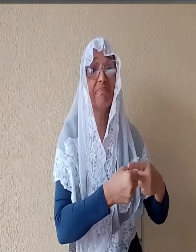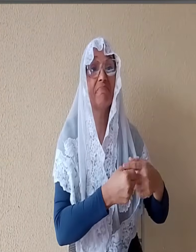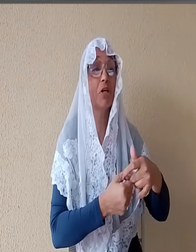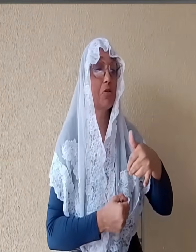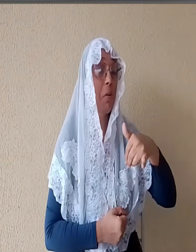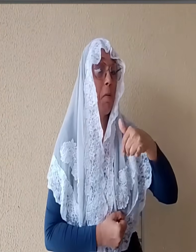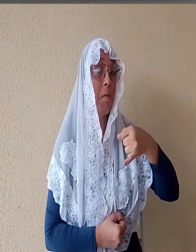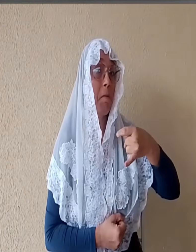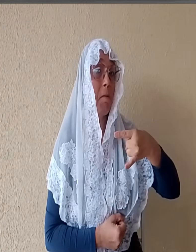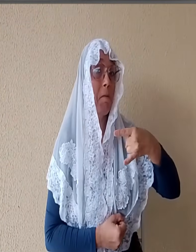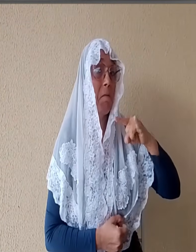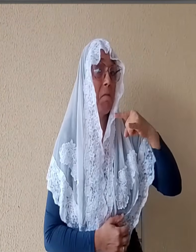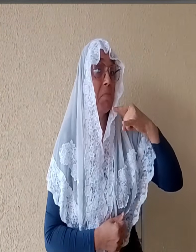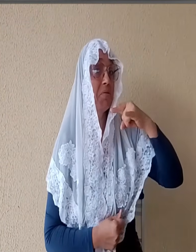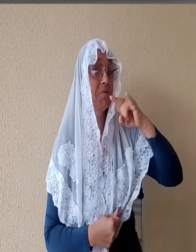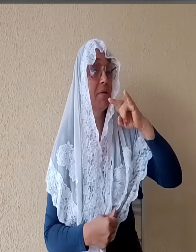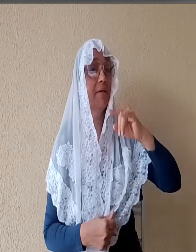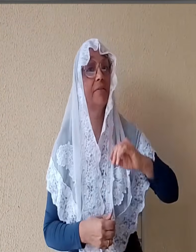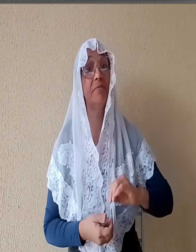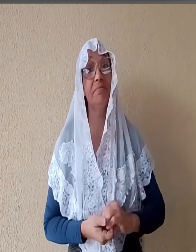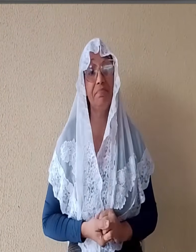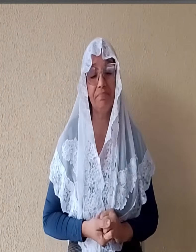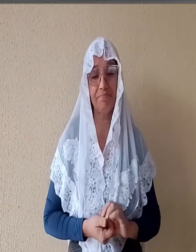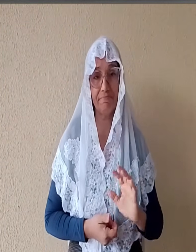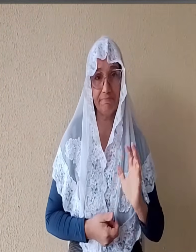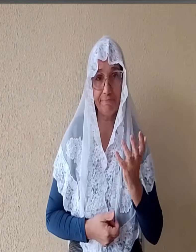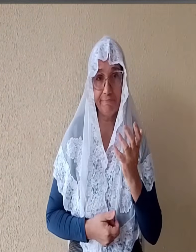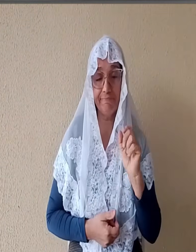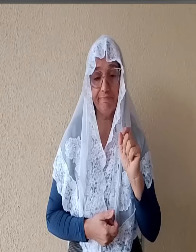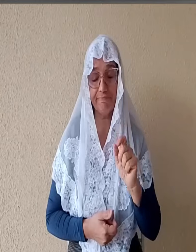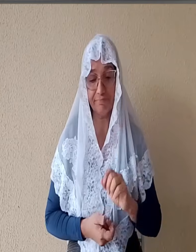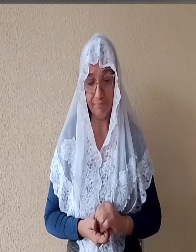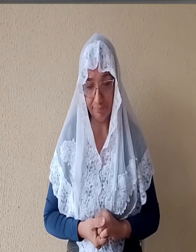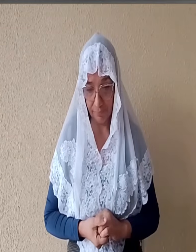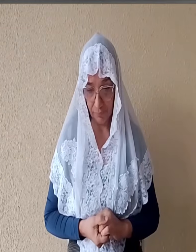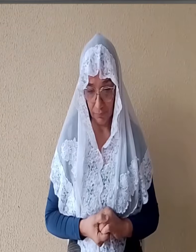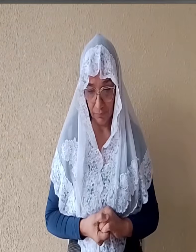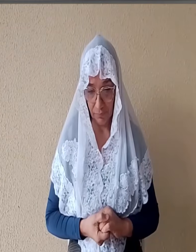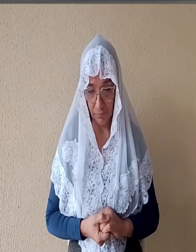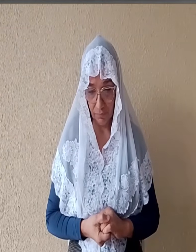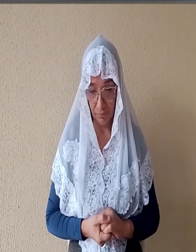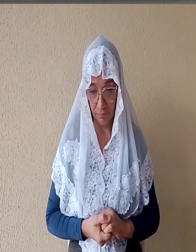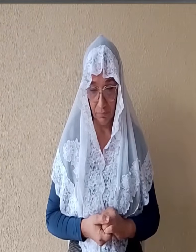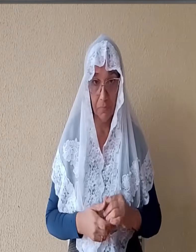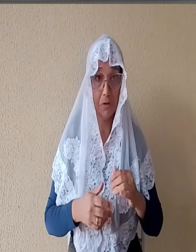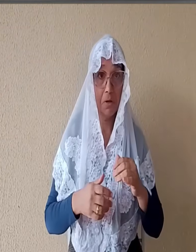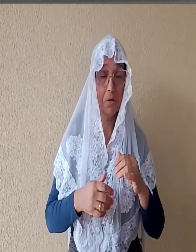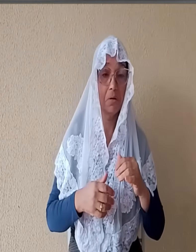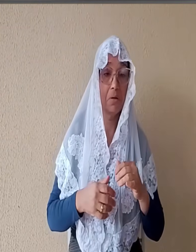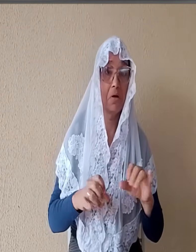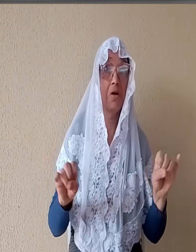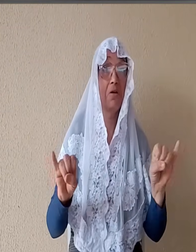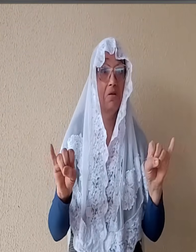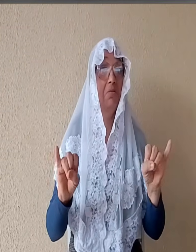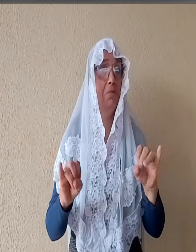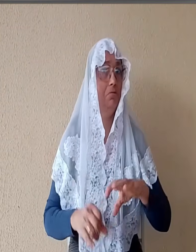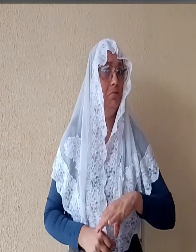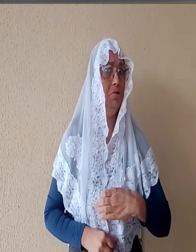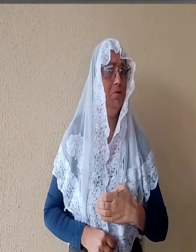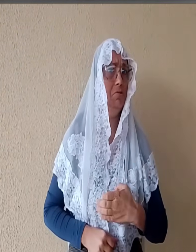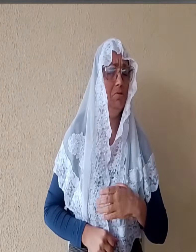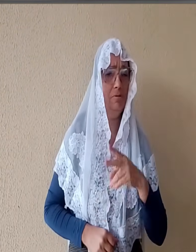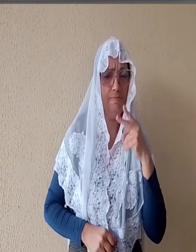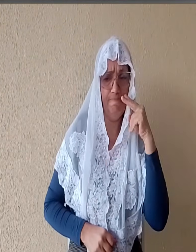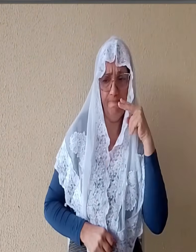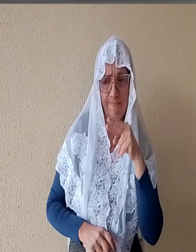bendito é o nome do Senhor, que falou bem assim. Isso é emoção. Isso é emoção. Senão a obra de Deus,